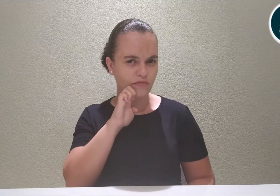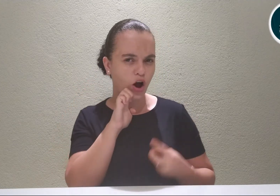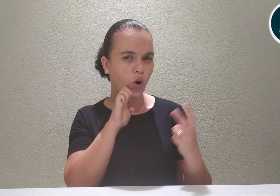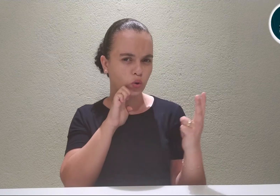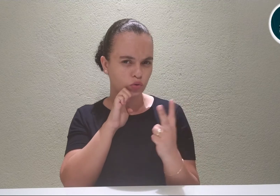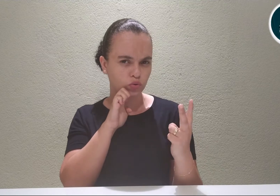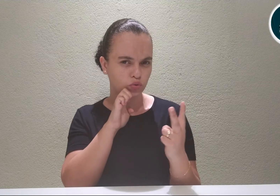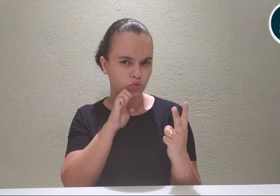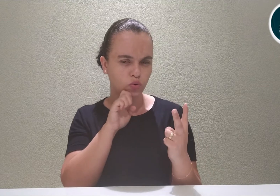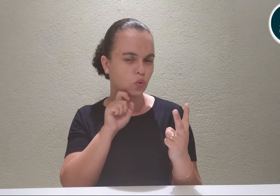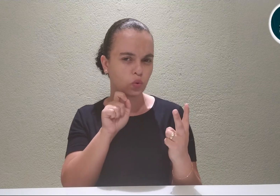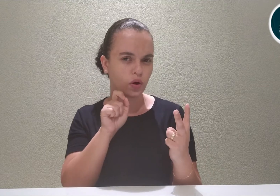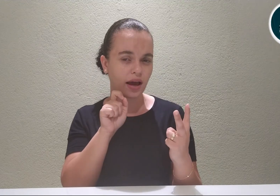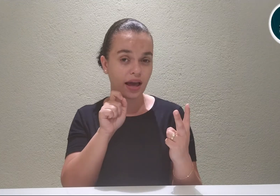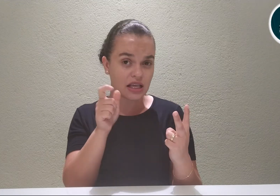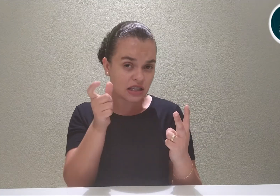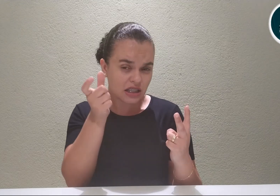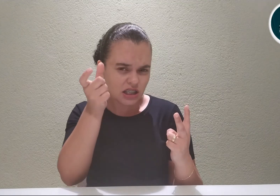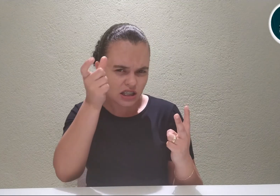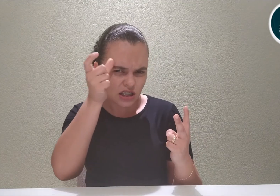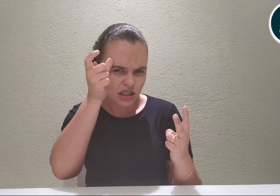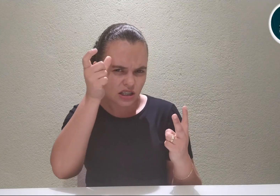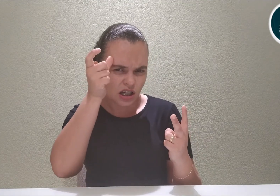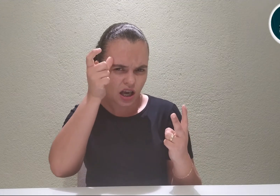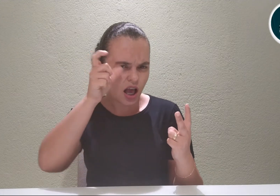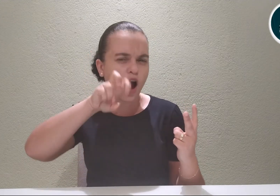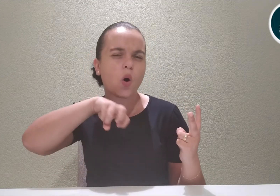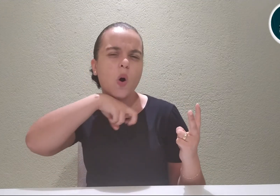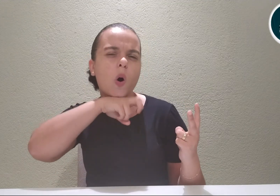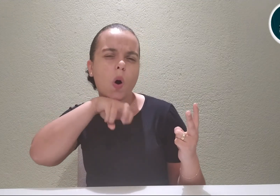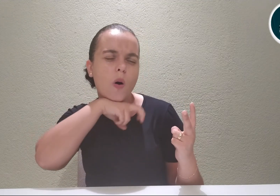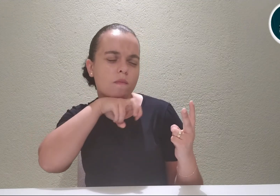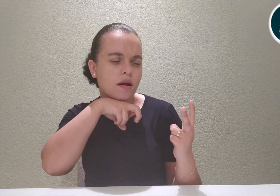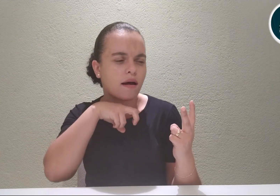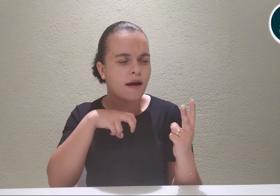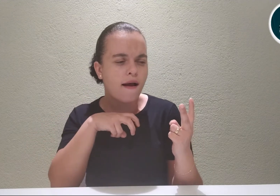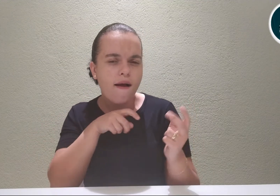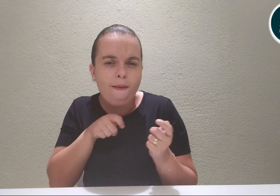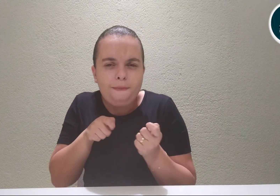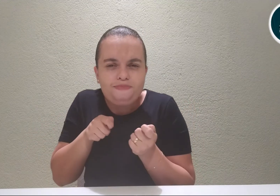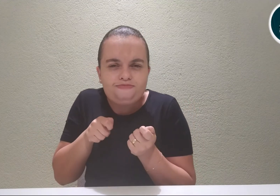como em Adão e Eva, tentados por Satanás,